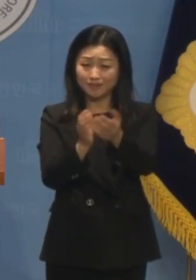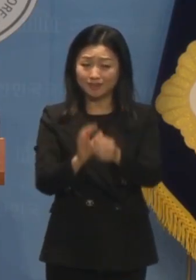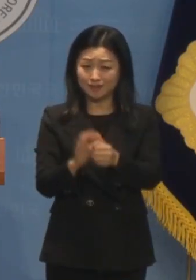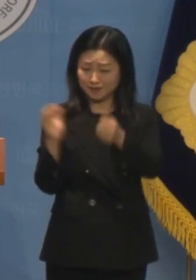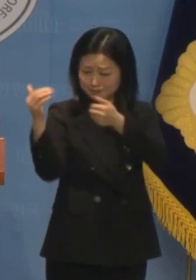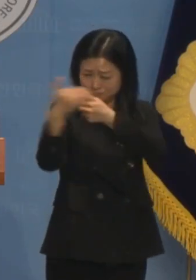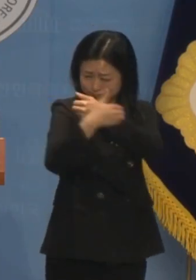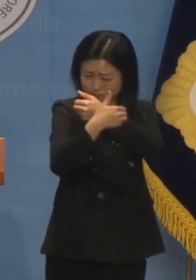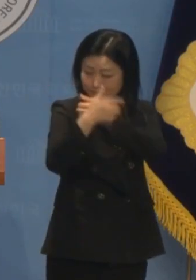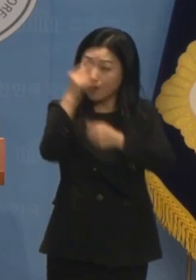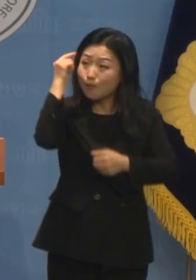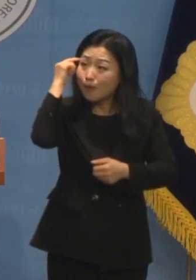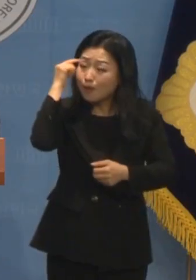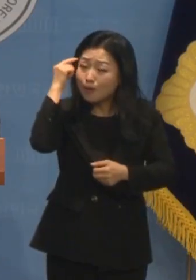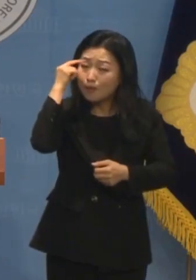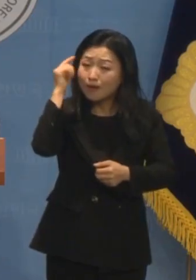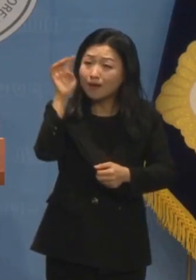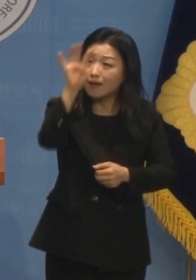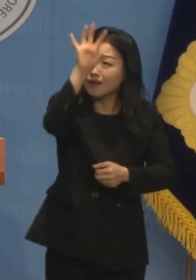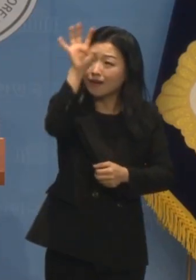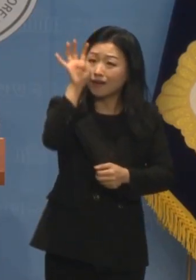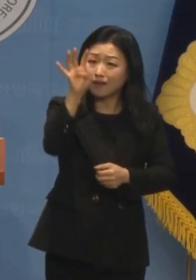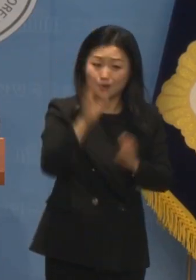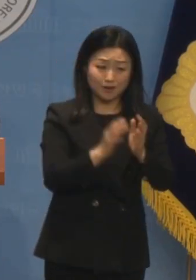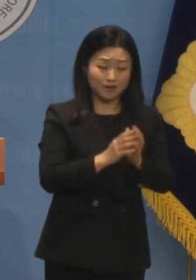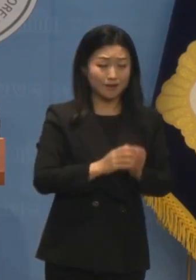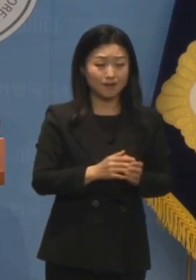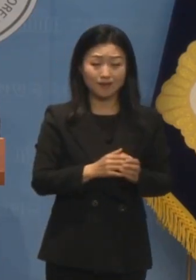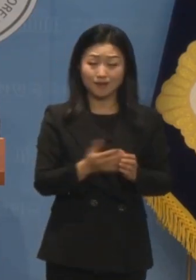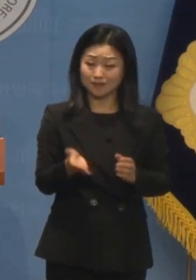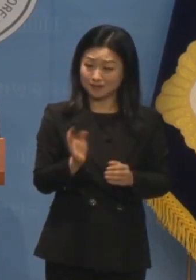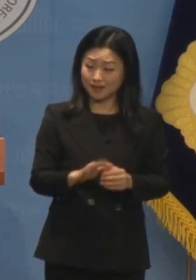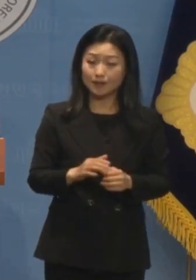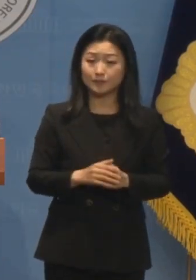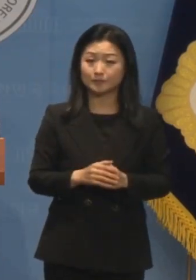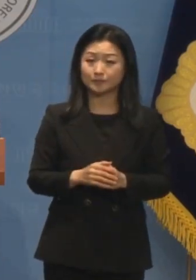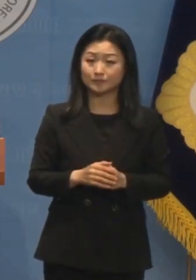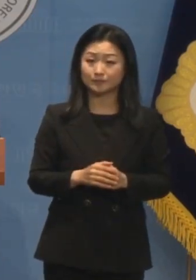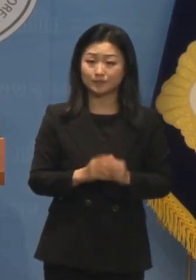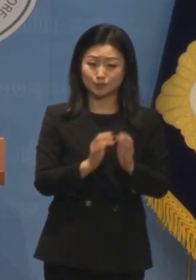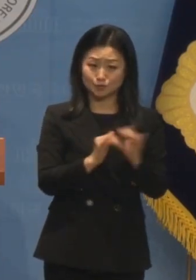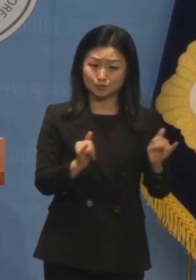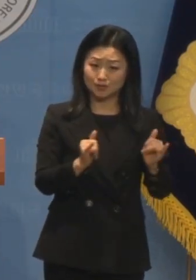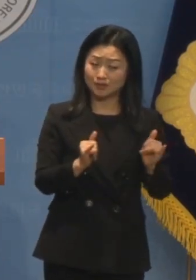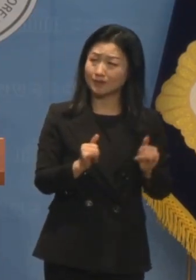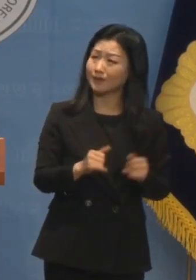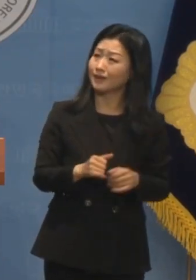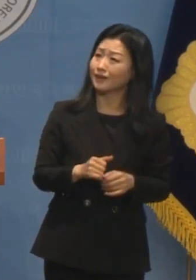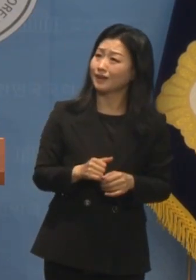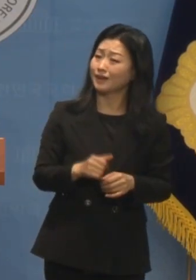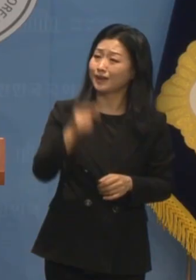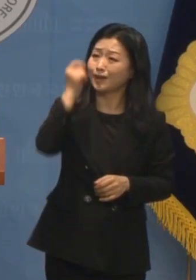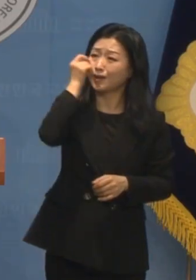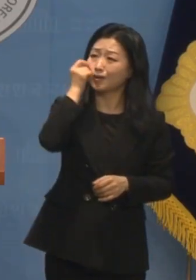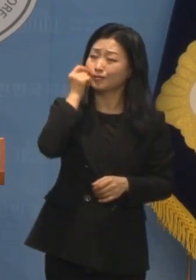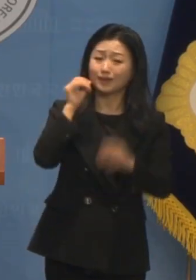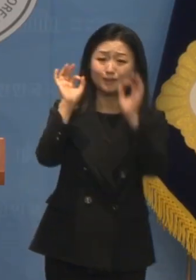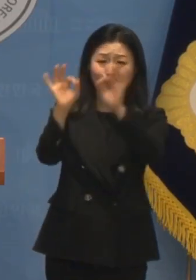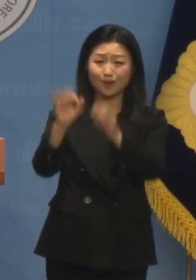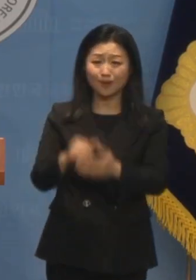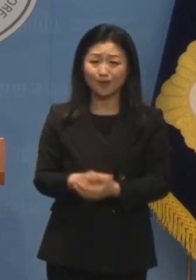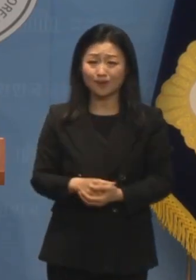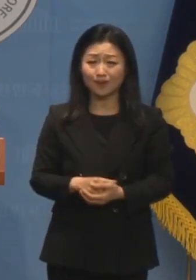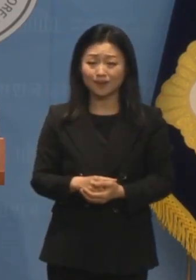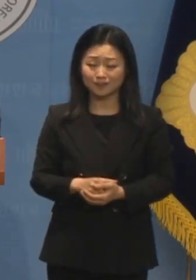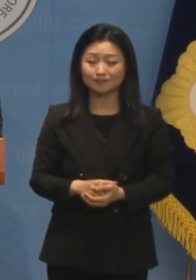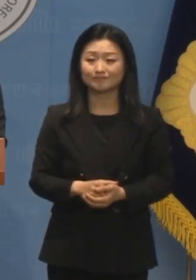대응 전혀 무섭지도 않습니다 다 가소롭고 그야말로 애처로울 따름입니다